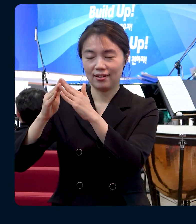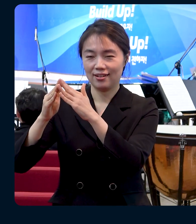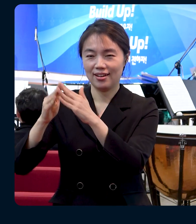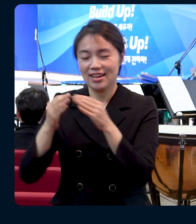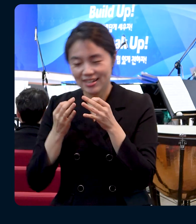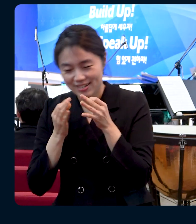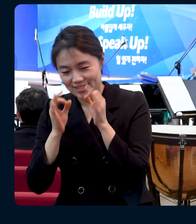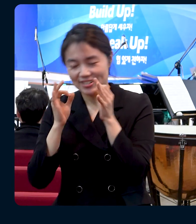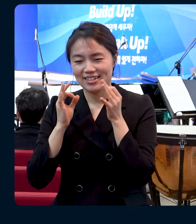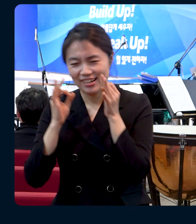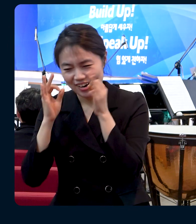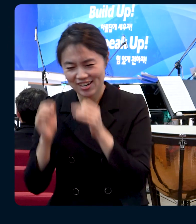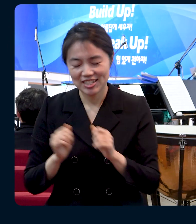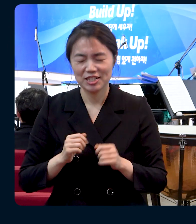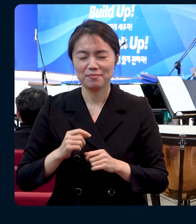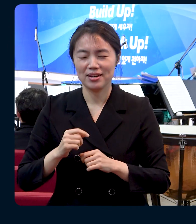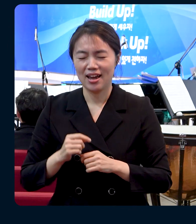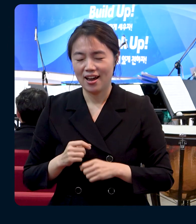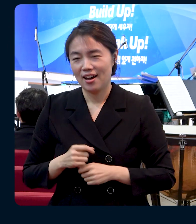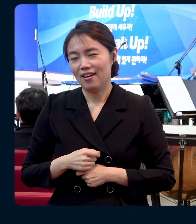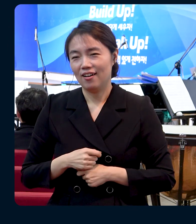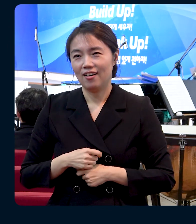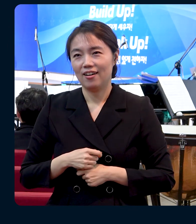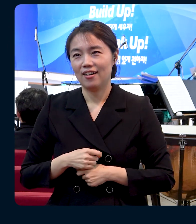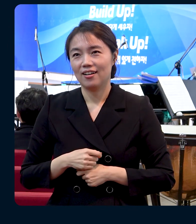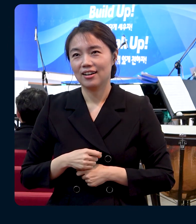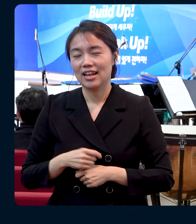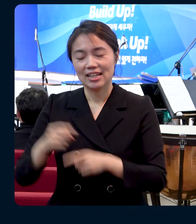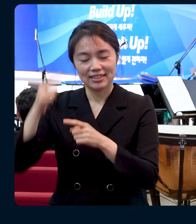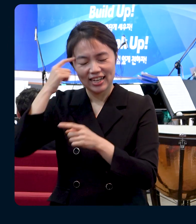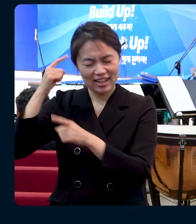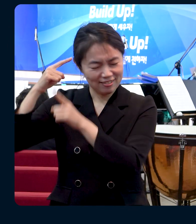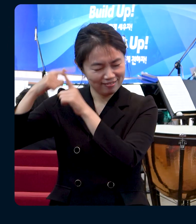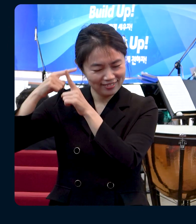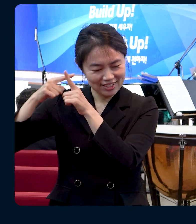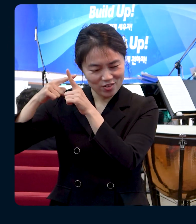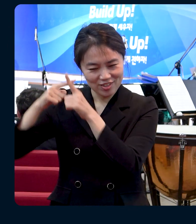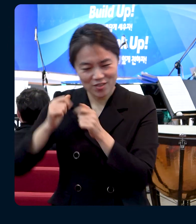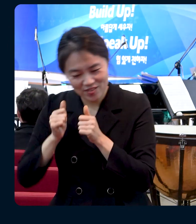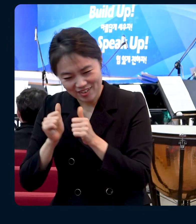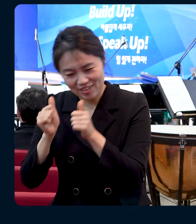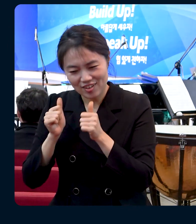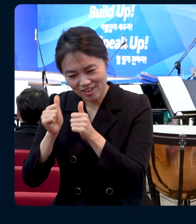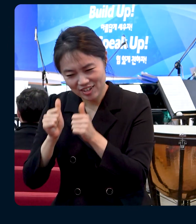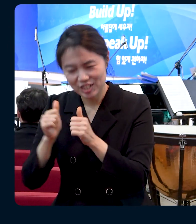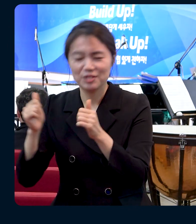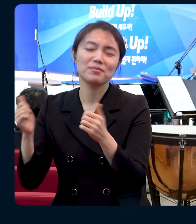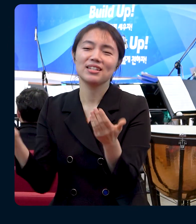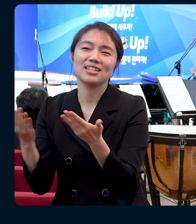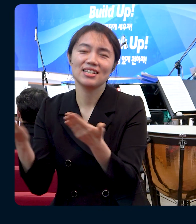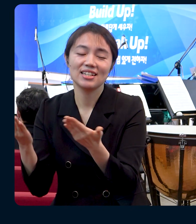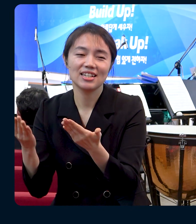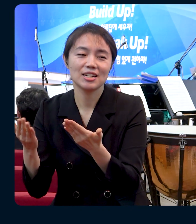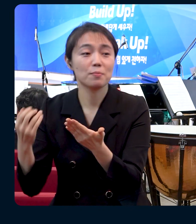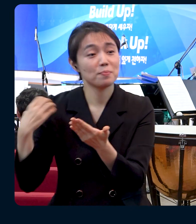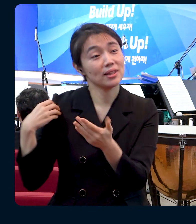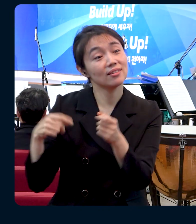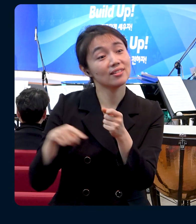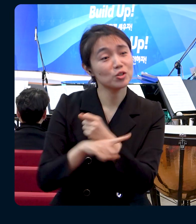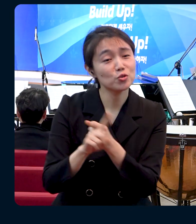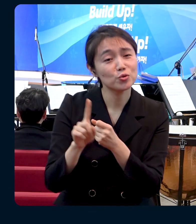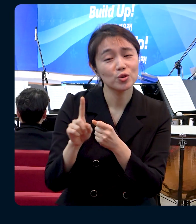열심히 긍정적으로 자발적으로 마음을 다하여 보디발을 섬긴 것은 알고 봤더니 보디발 때문이 아니었다는